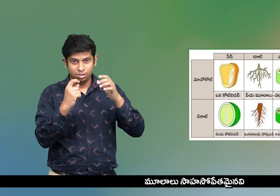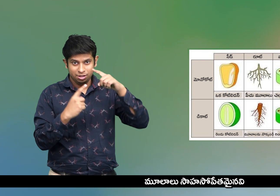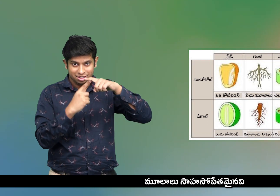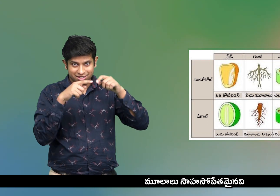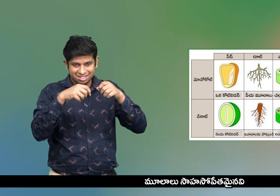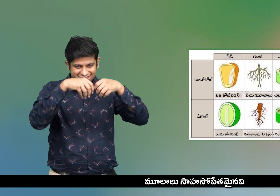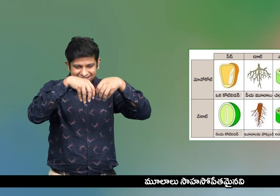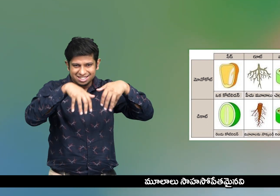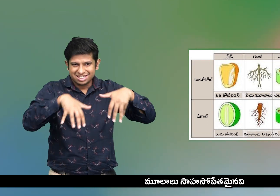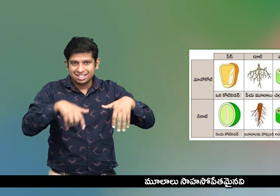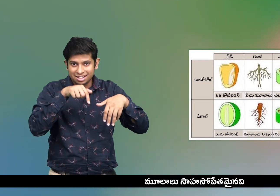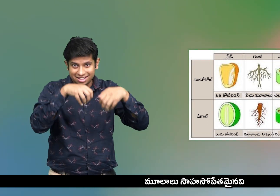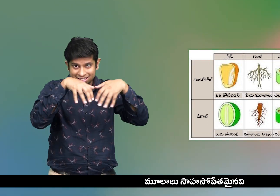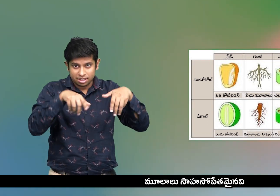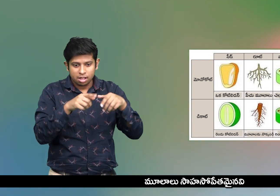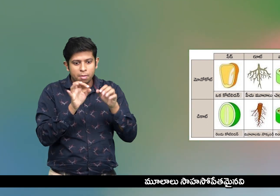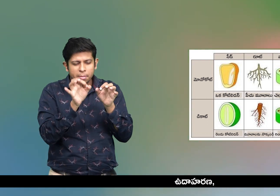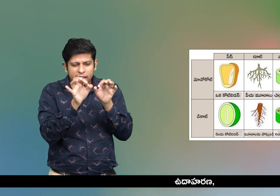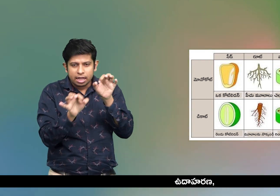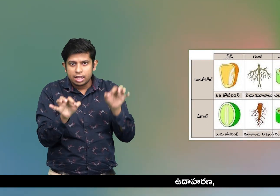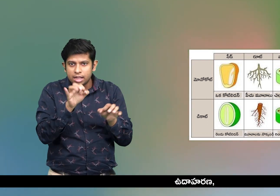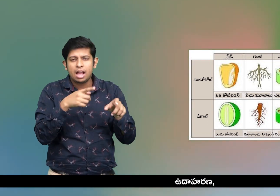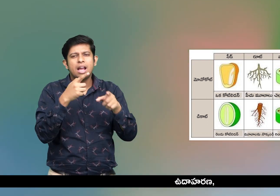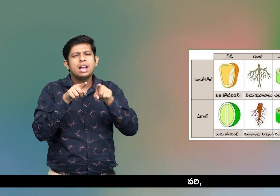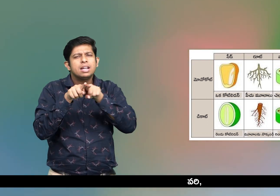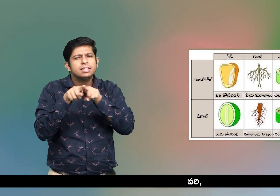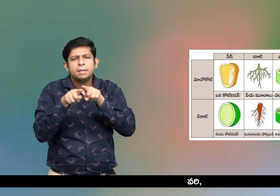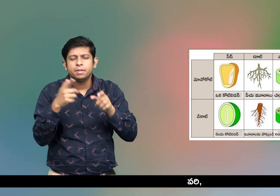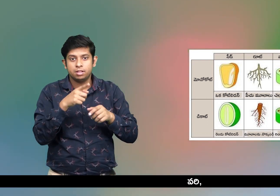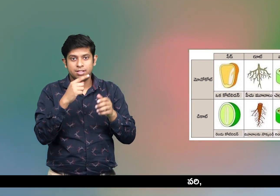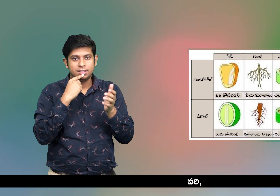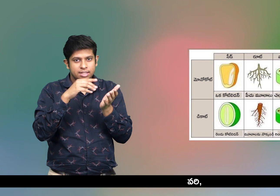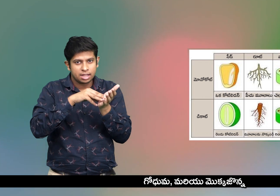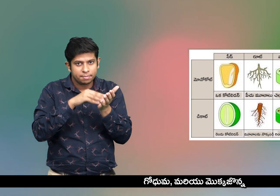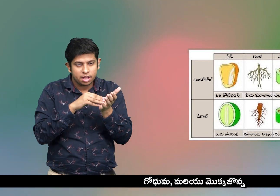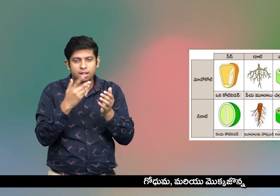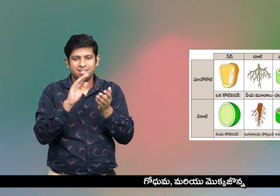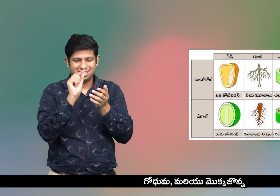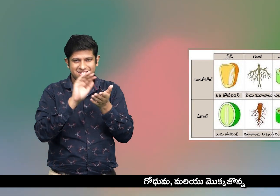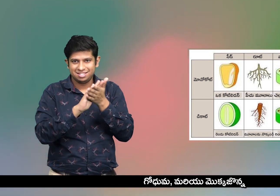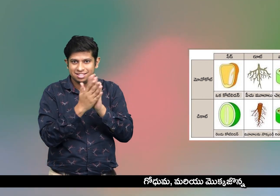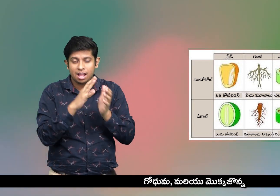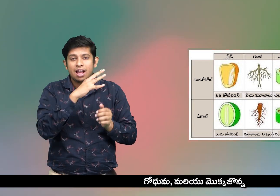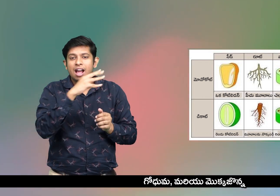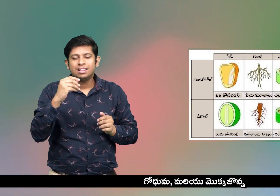మూలాలు సాహసోపేతమైనవి. ఉదాహరణ వరి, గోధుమలు మరియు